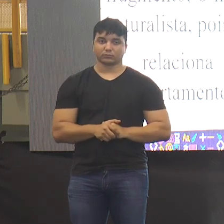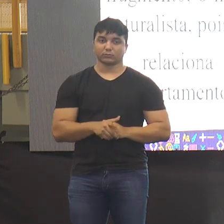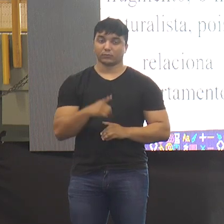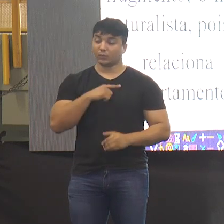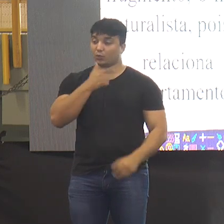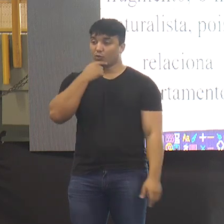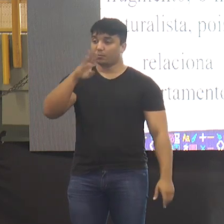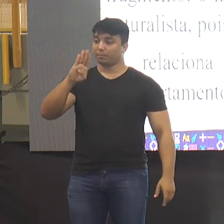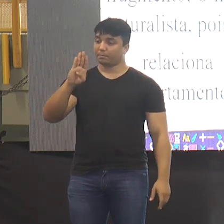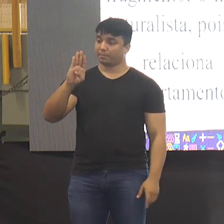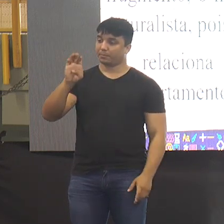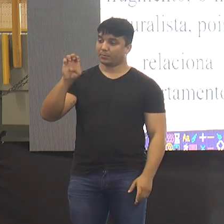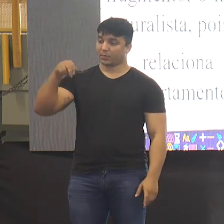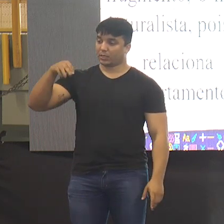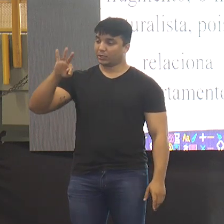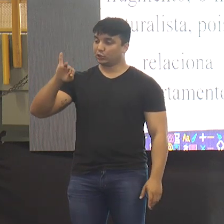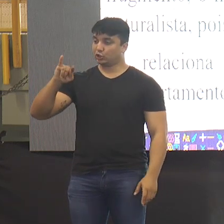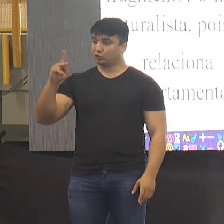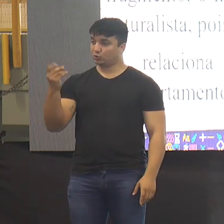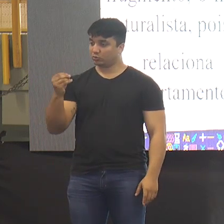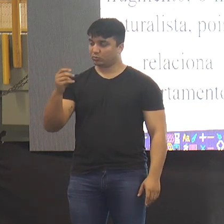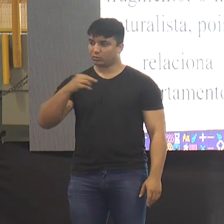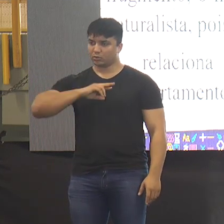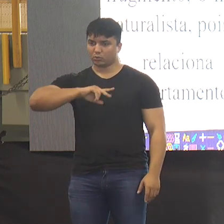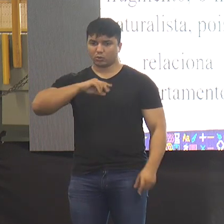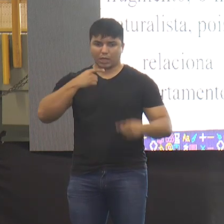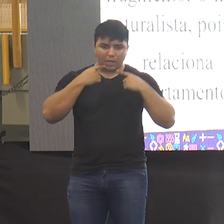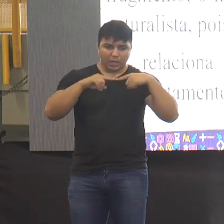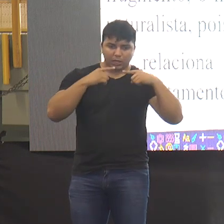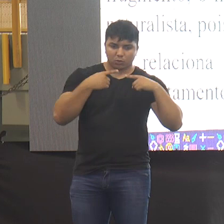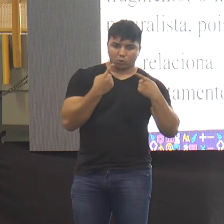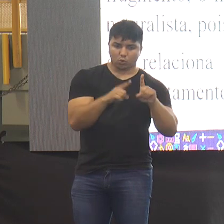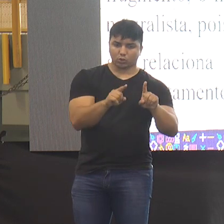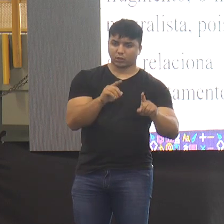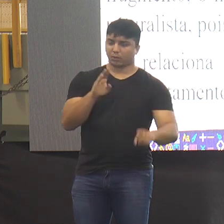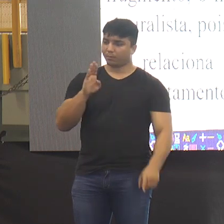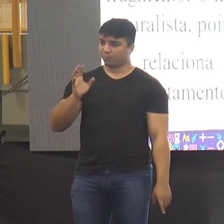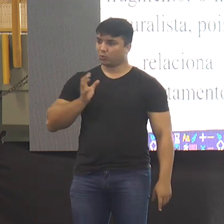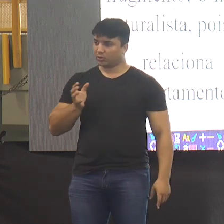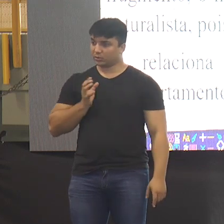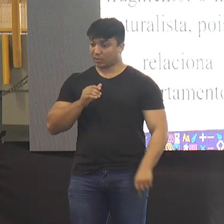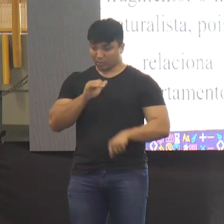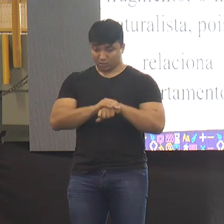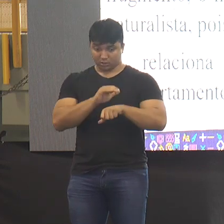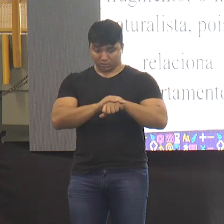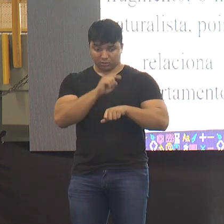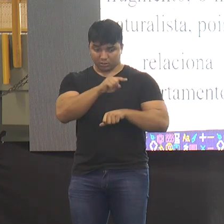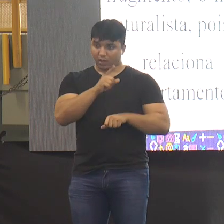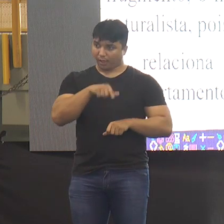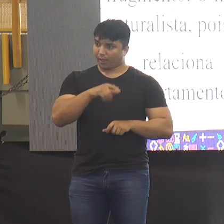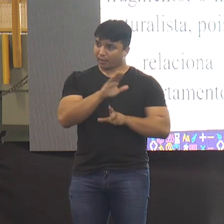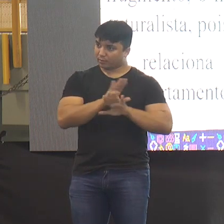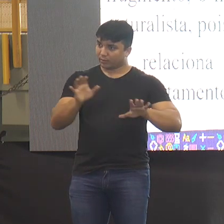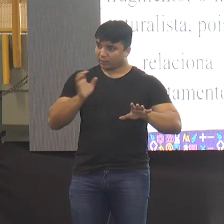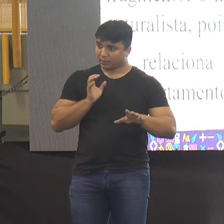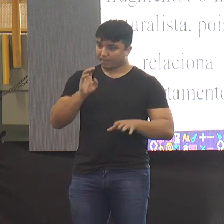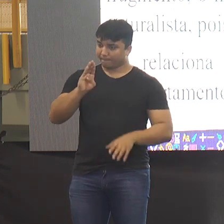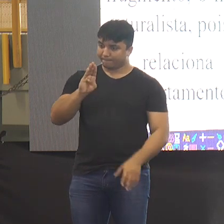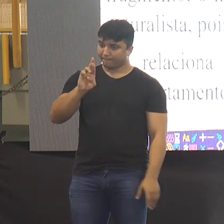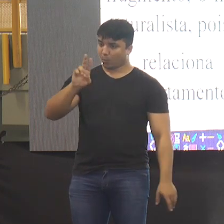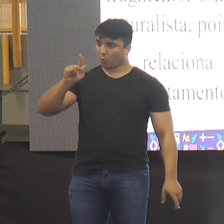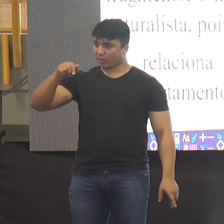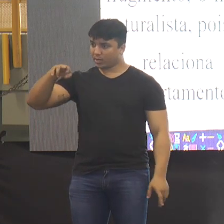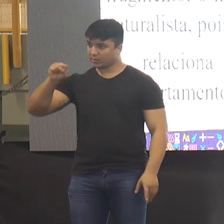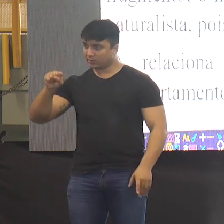O Bentinho, ele não faz uma crítica à burguesia, ele é burguês. Mas eu